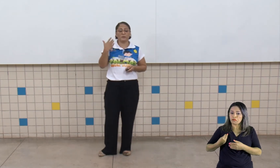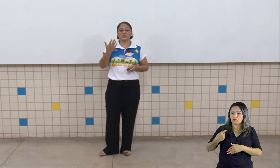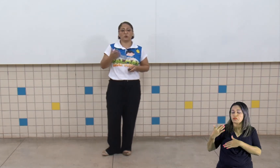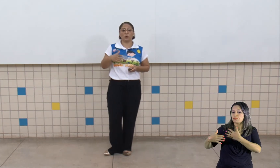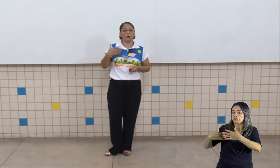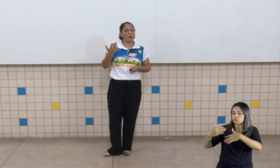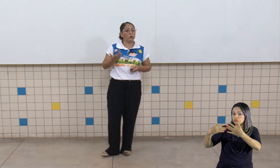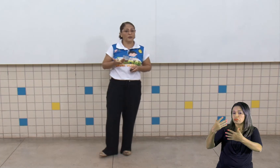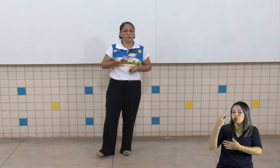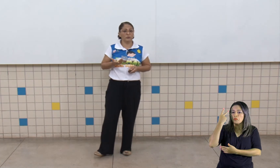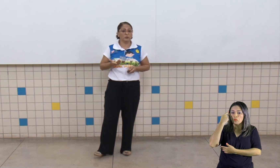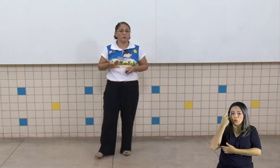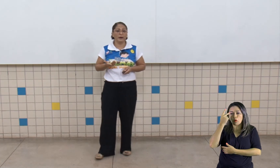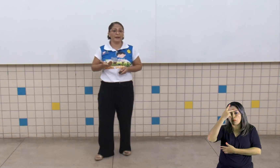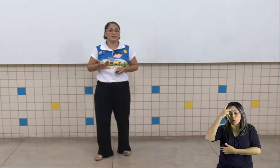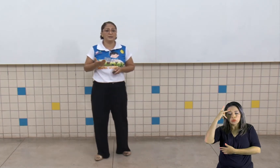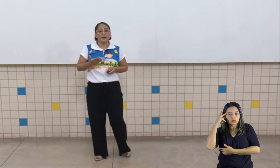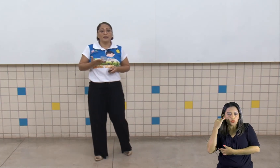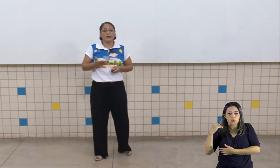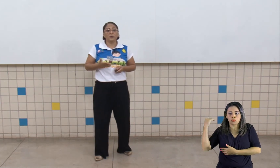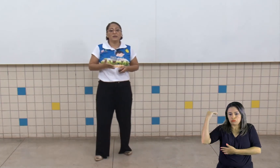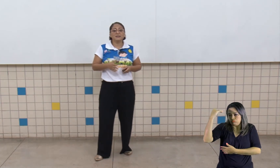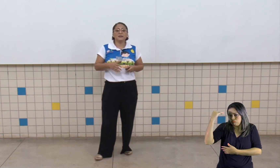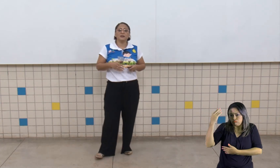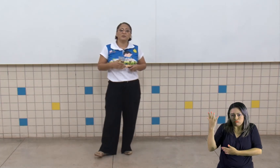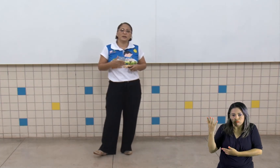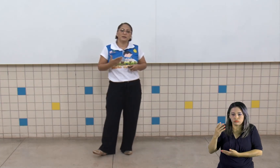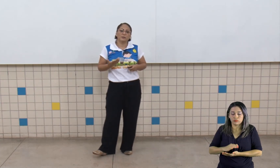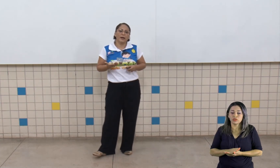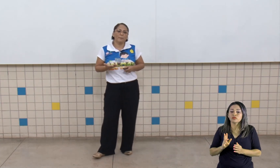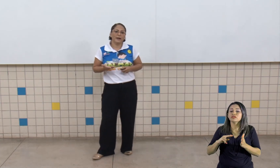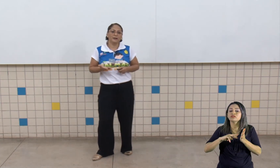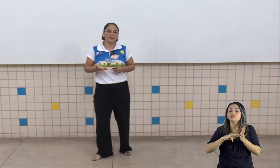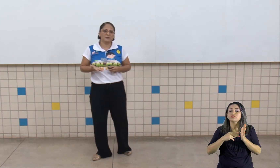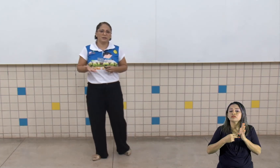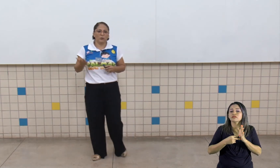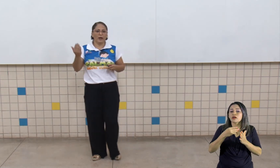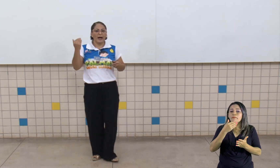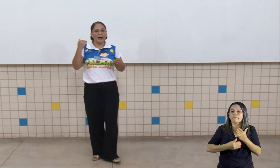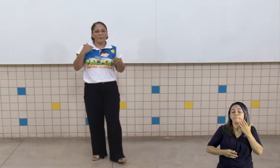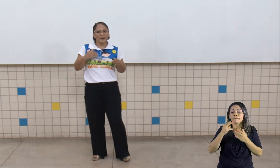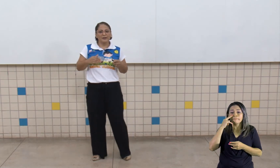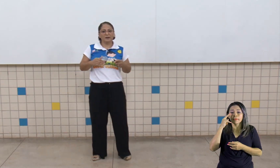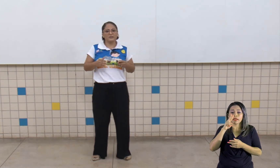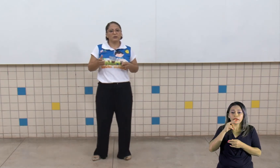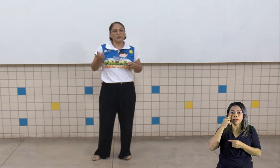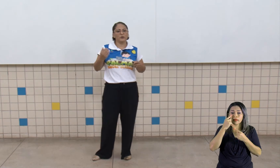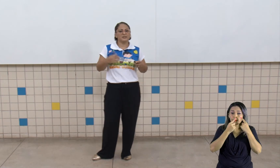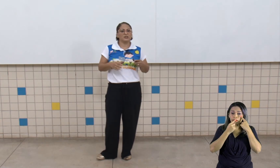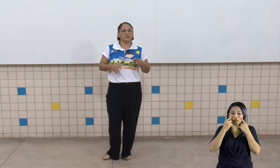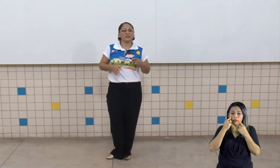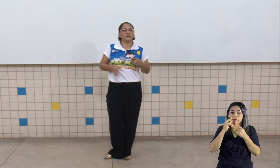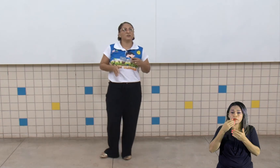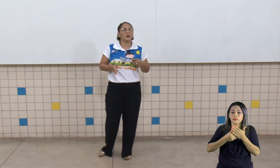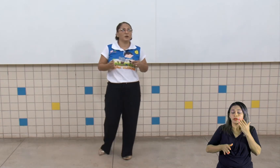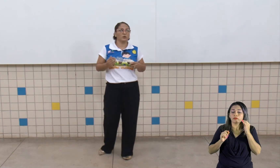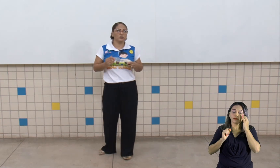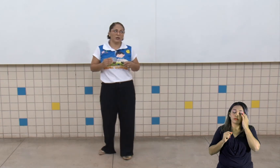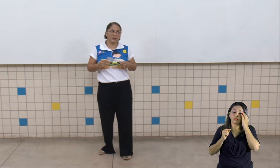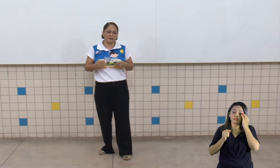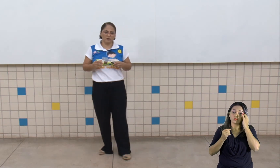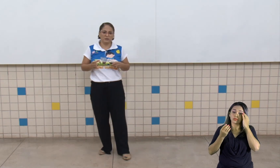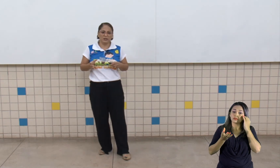Ou a pessoa, ou o adulto e tudo mais. E o que significa também a perda da visão? A perda da visão ela pode ser adquirida de